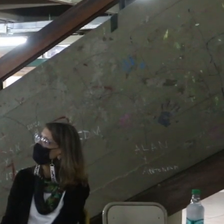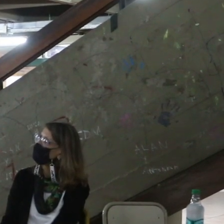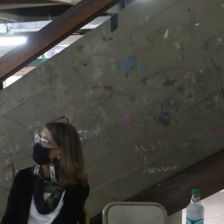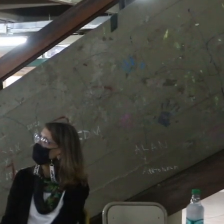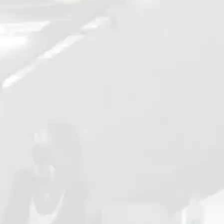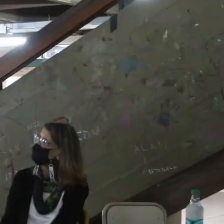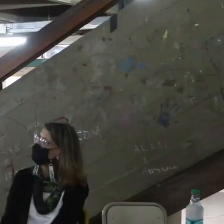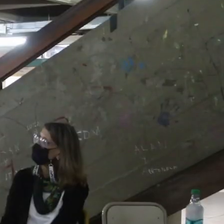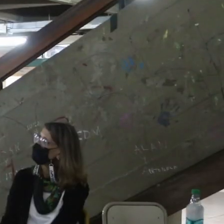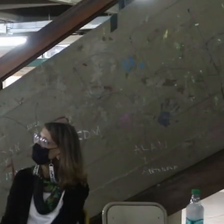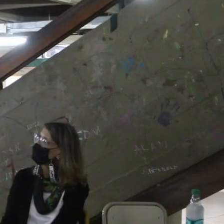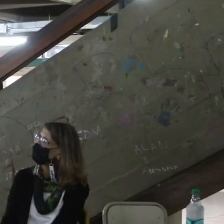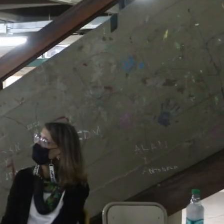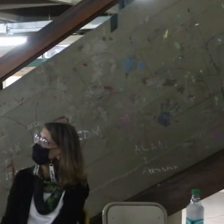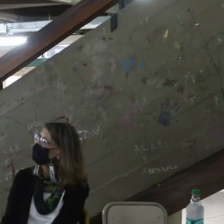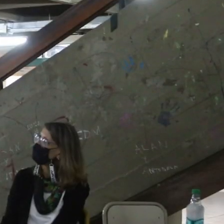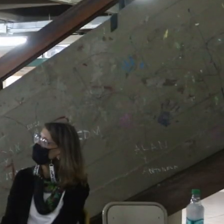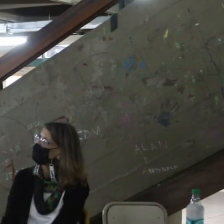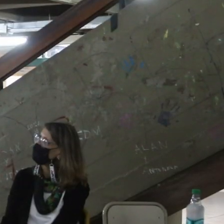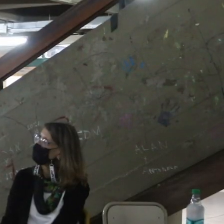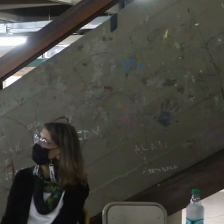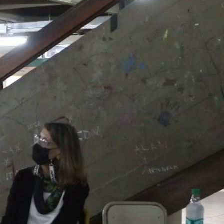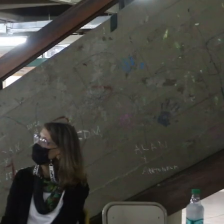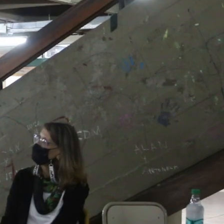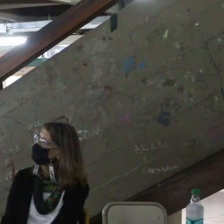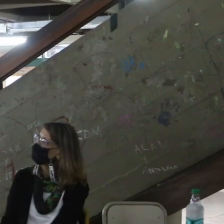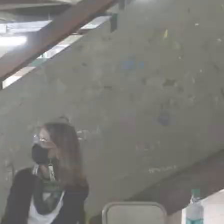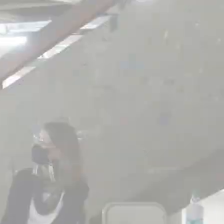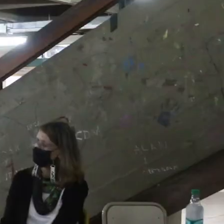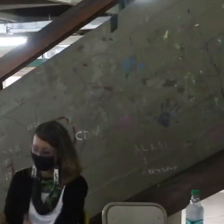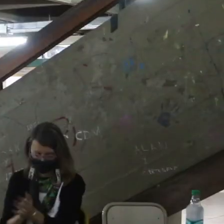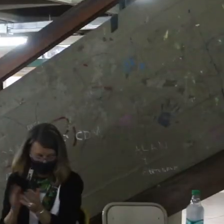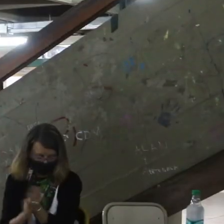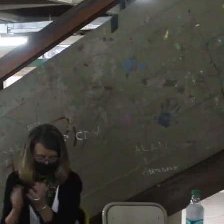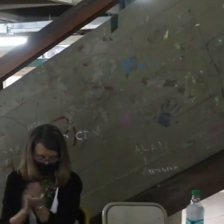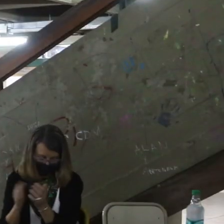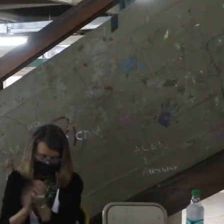educación propiamente de futuros docentes. Gracias.